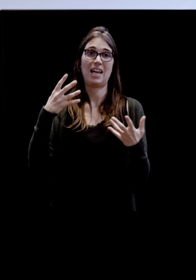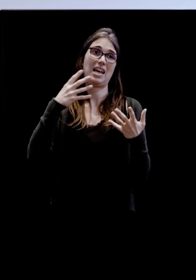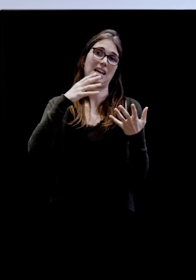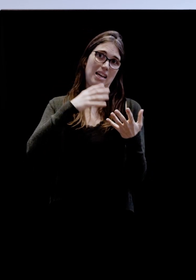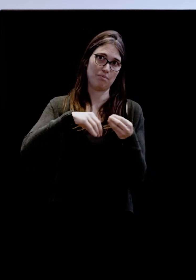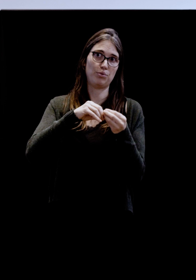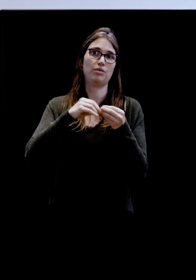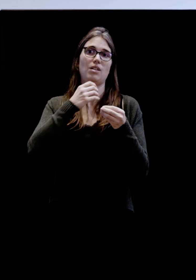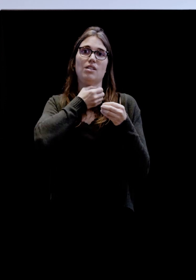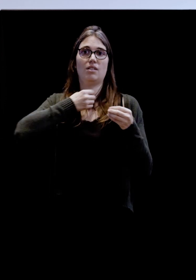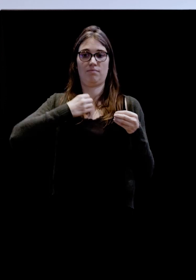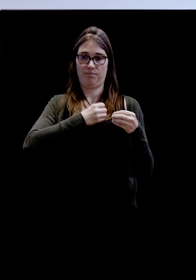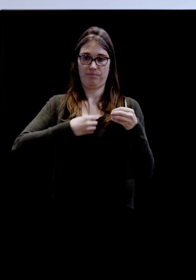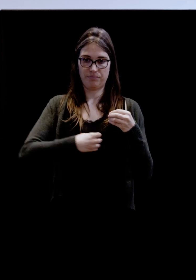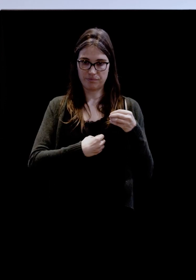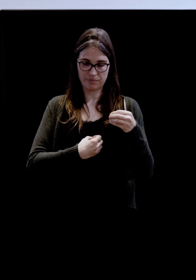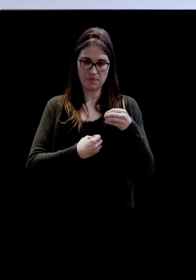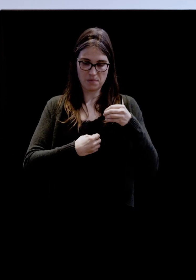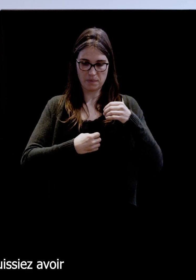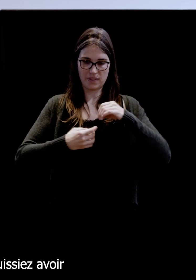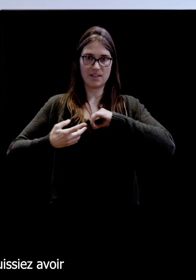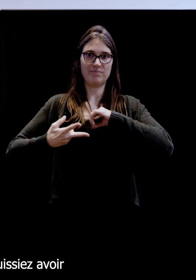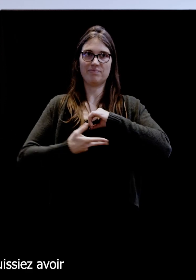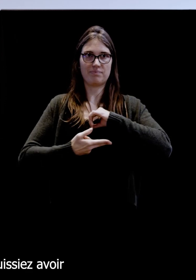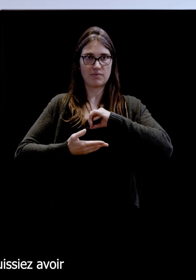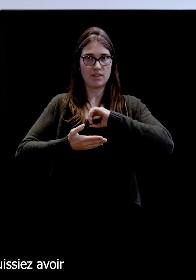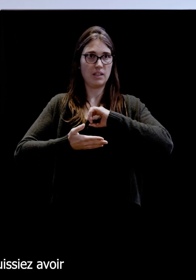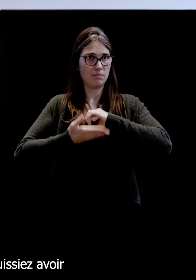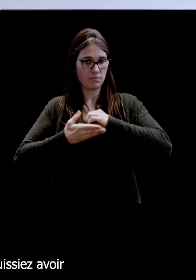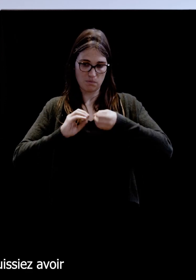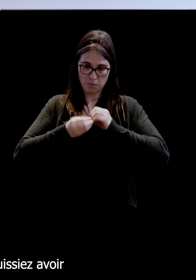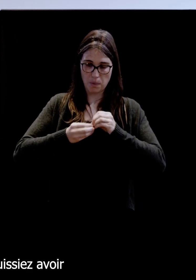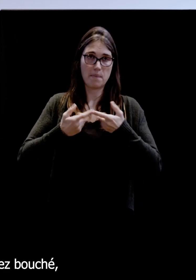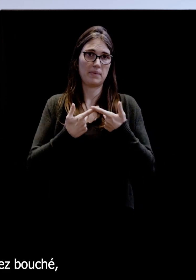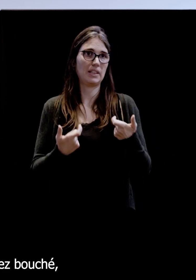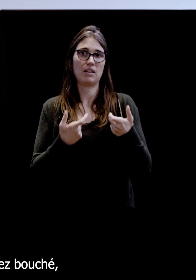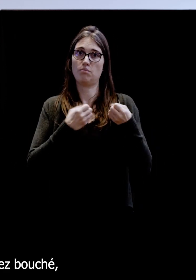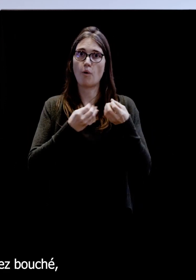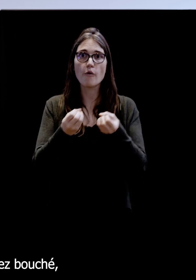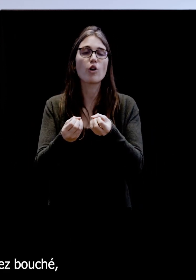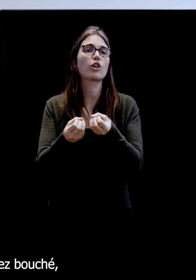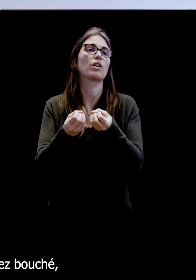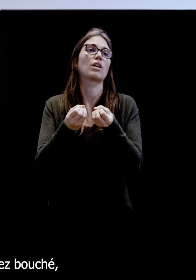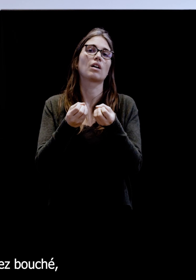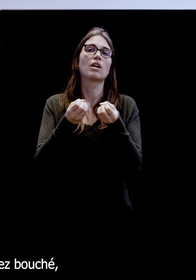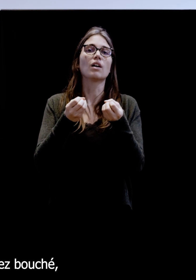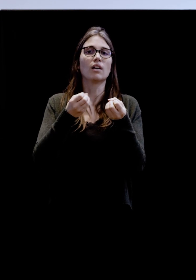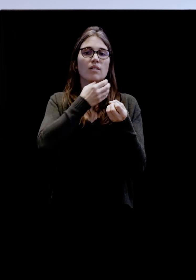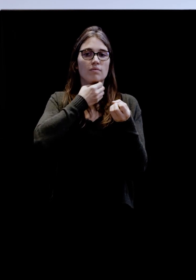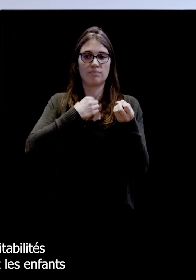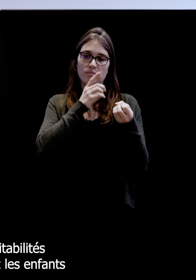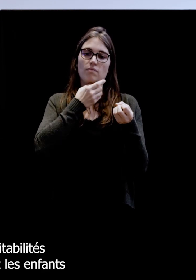j'essaie de parler moins vite parce que sinon la traductrice, elle va être... eh bien, il faut que vous puissiez avoir un carrefour sec, pas le nez